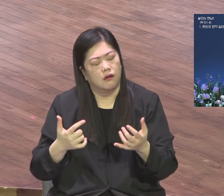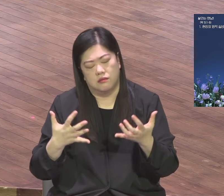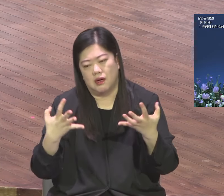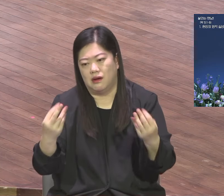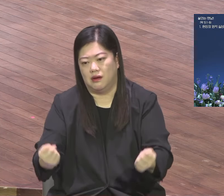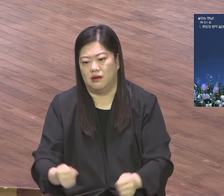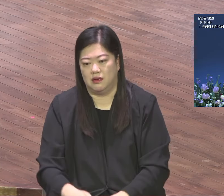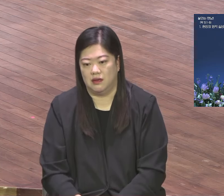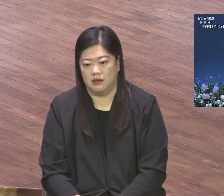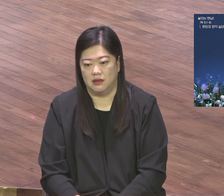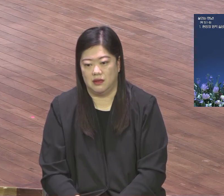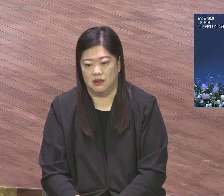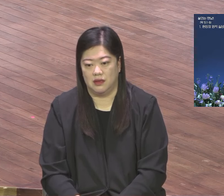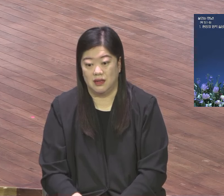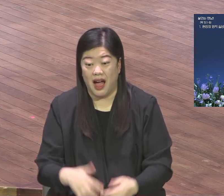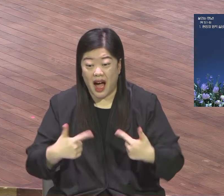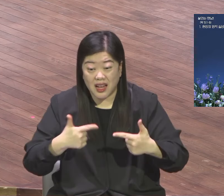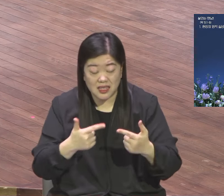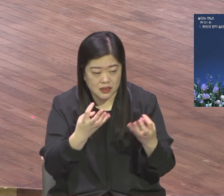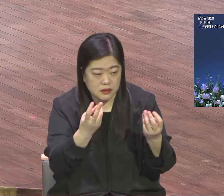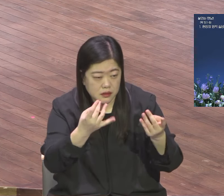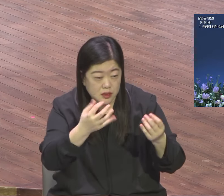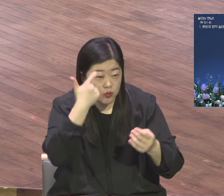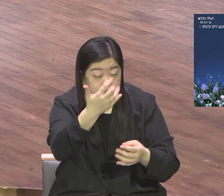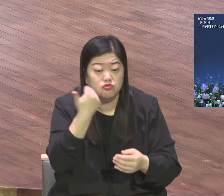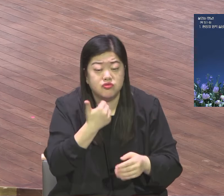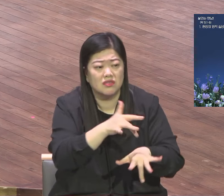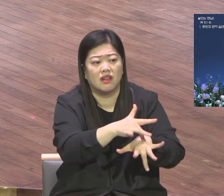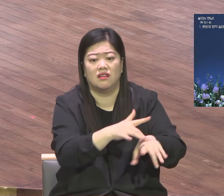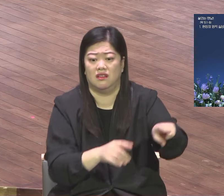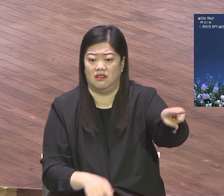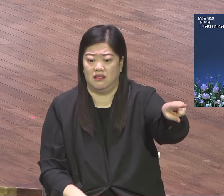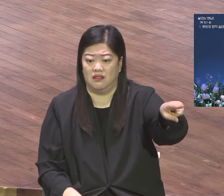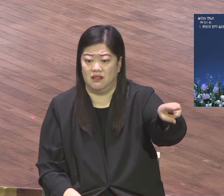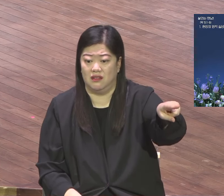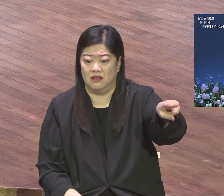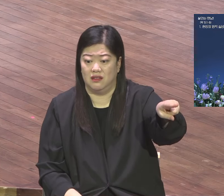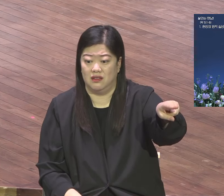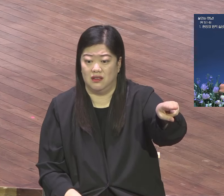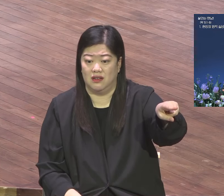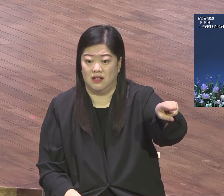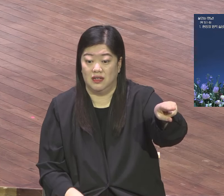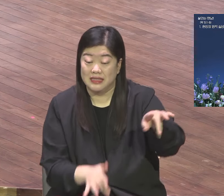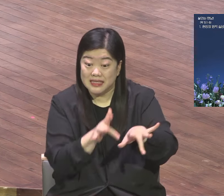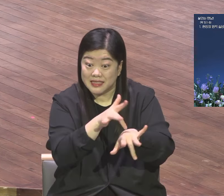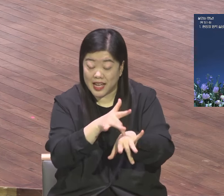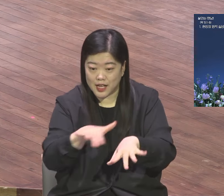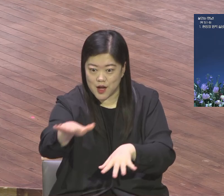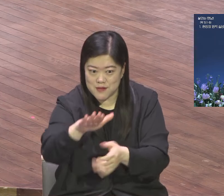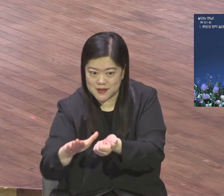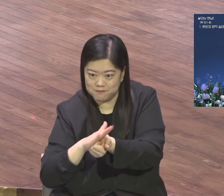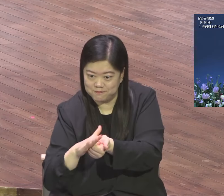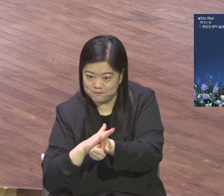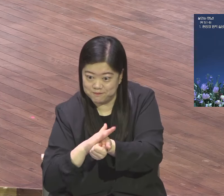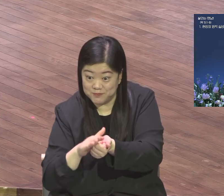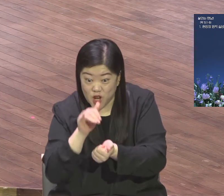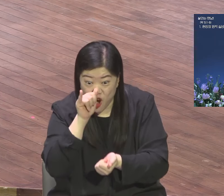그 귀신이 휘둘리는 사람들 결국 어떻게 됩니까? 좋은 결과 단 하나도 없다니까요.